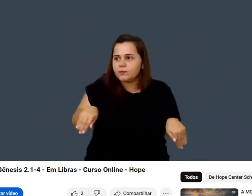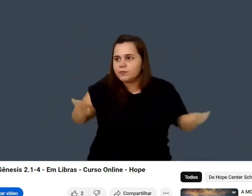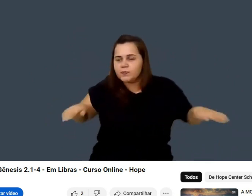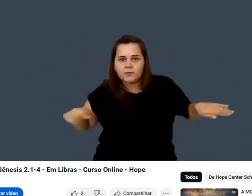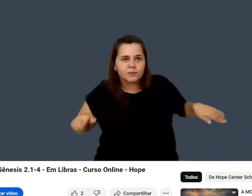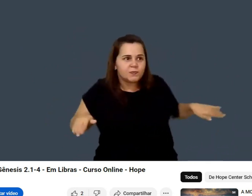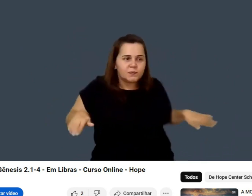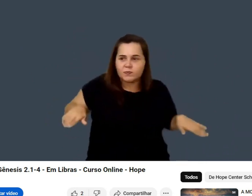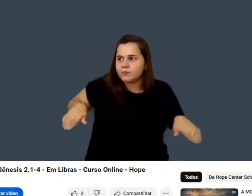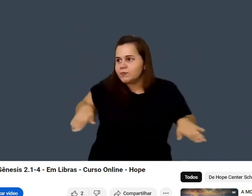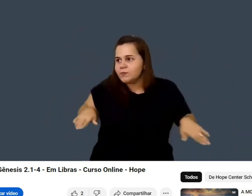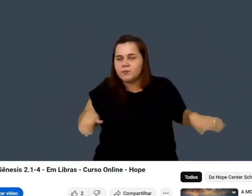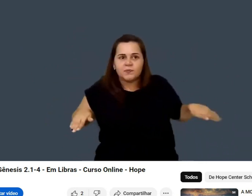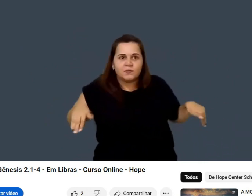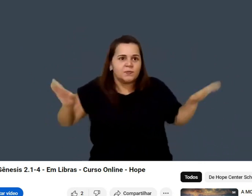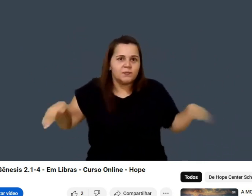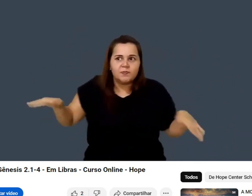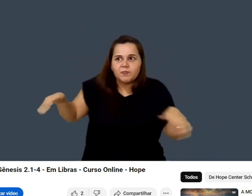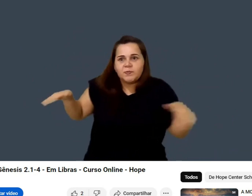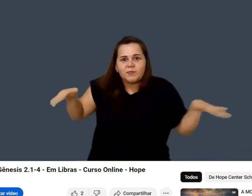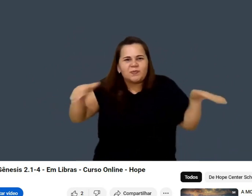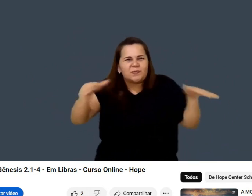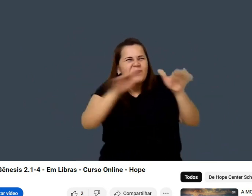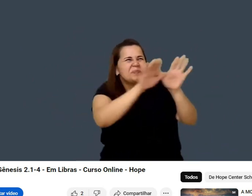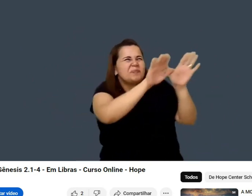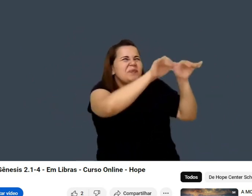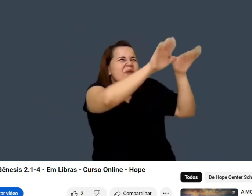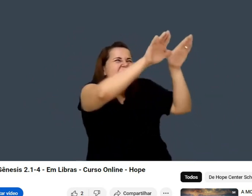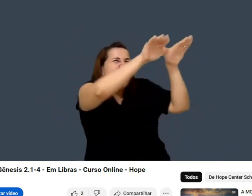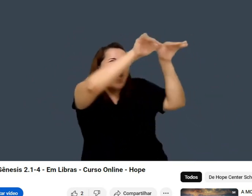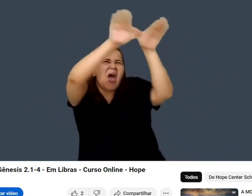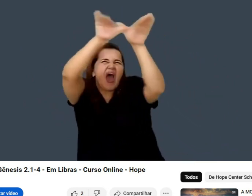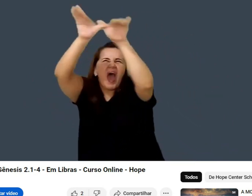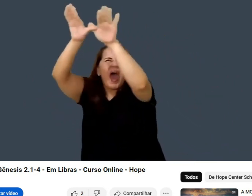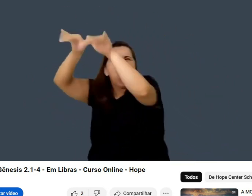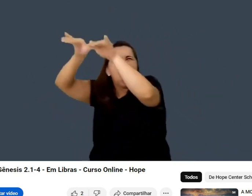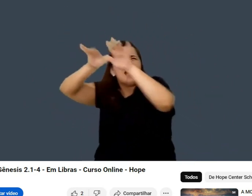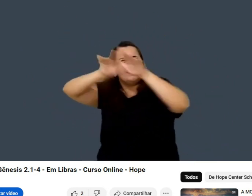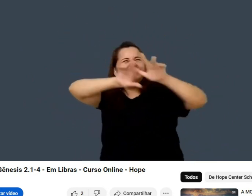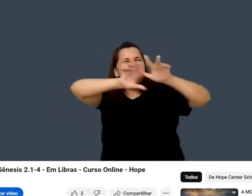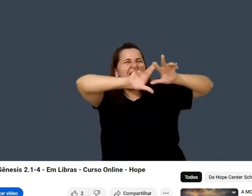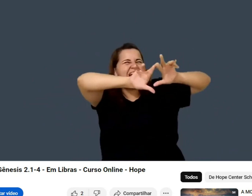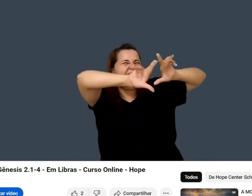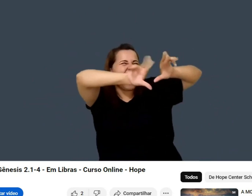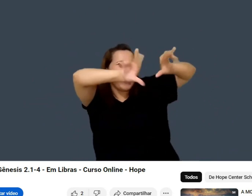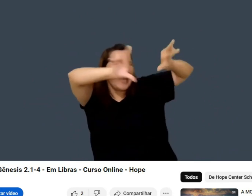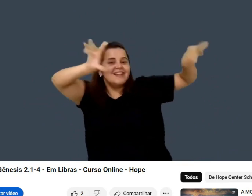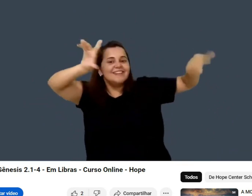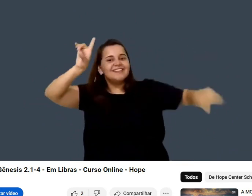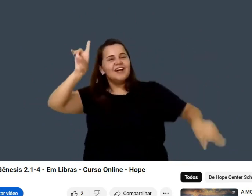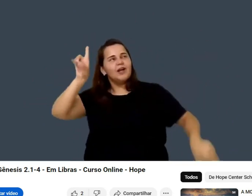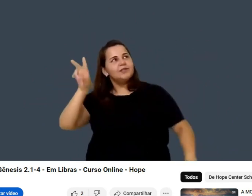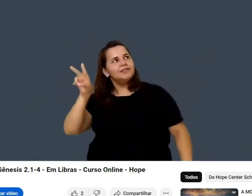poderosas, e o beija-flor, uma ave tão pequenininha, mas voando pelo